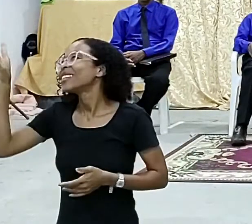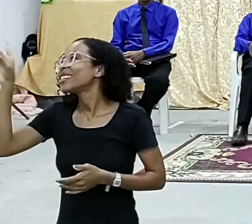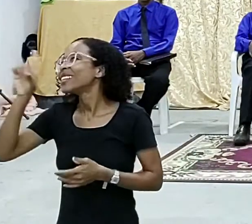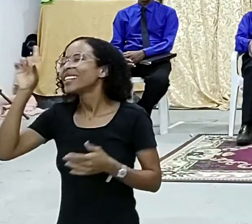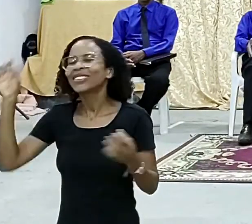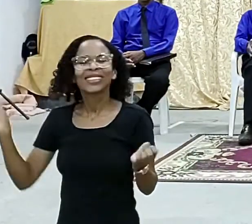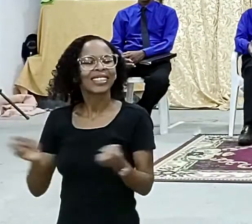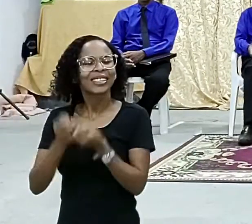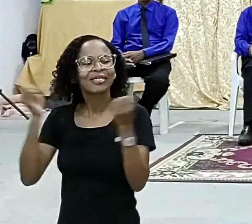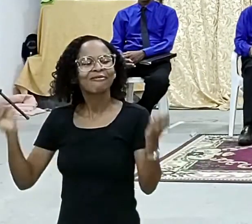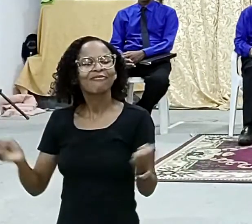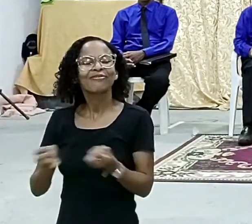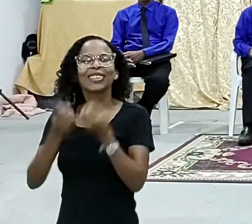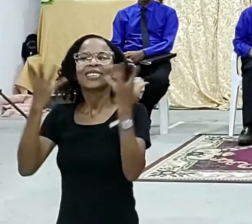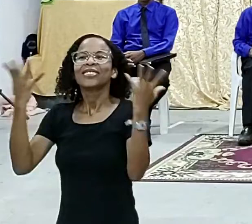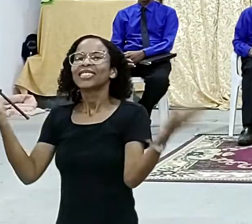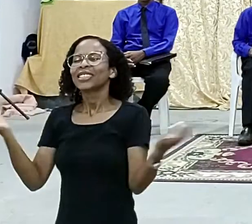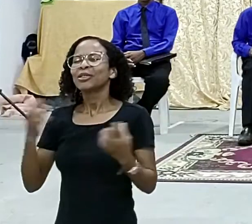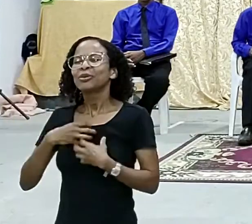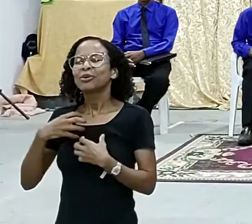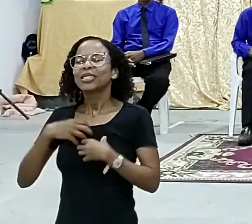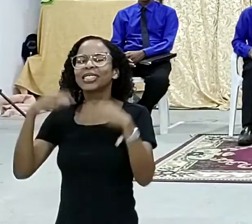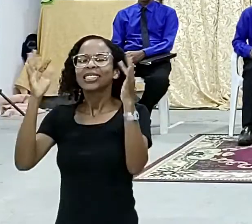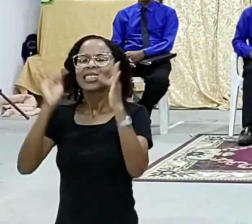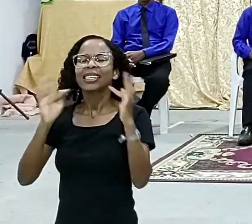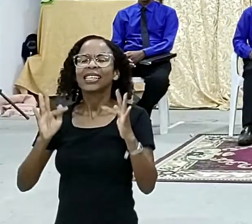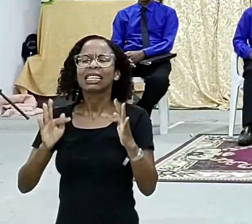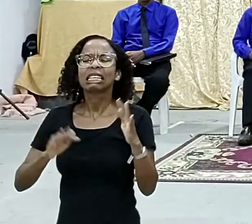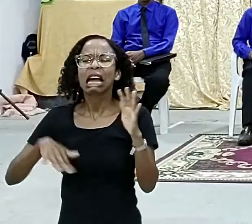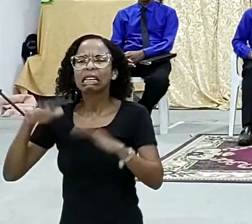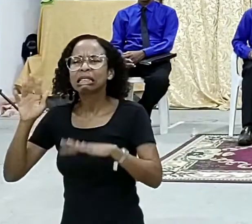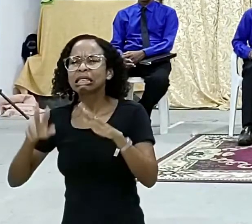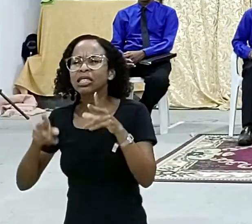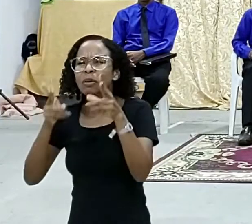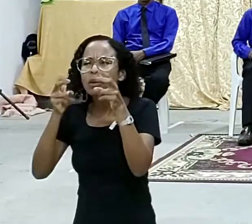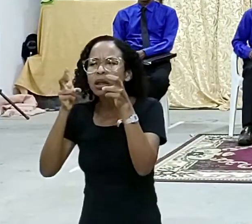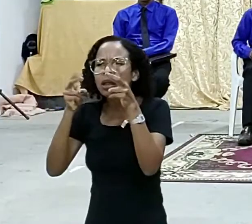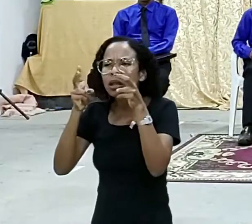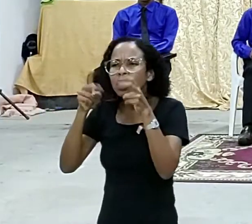alegres. Às vezes eu vejo pessoas tristes.